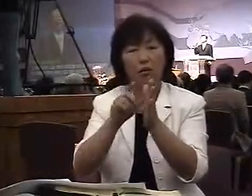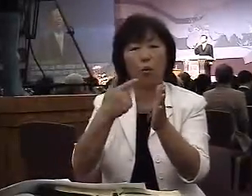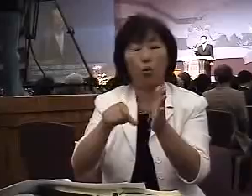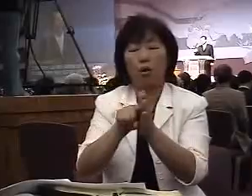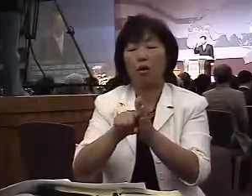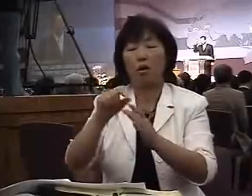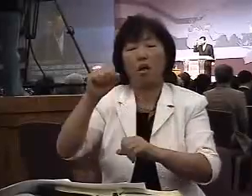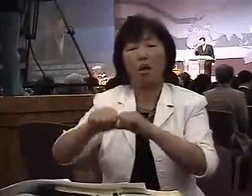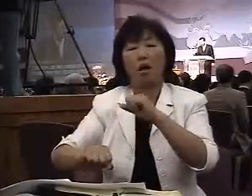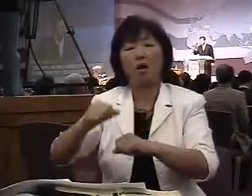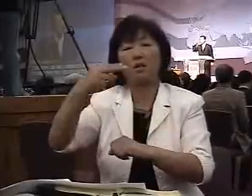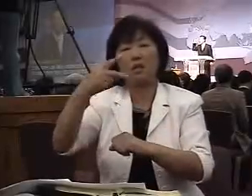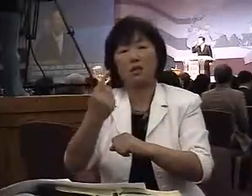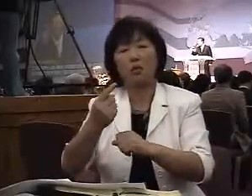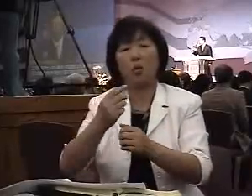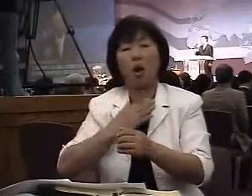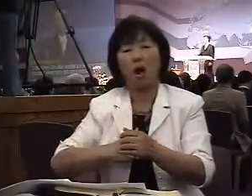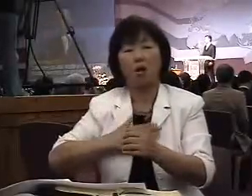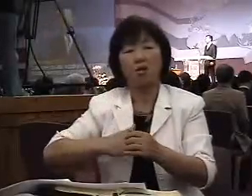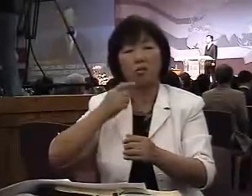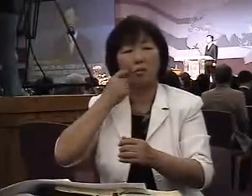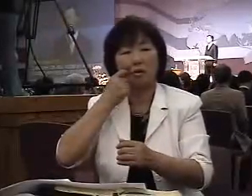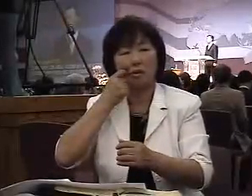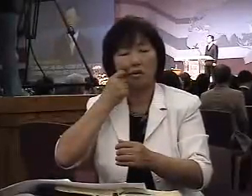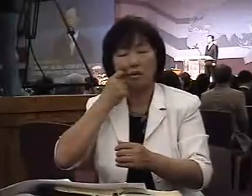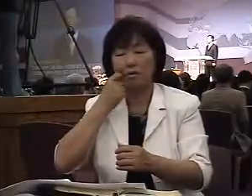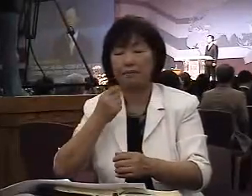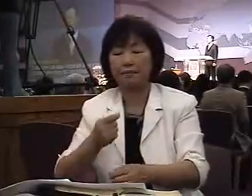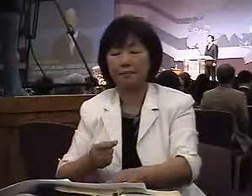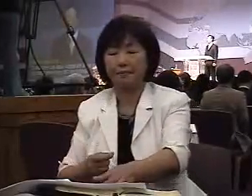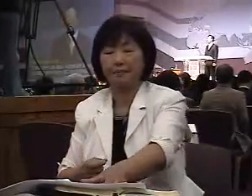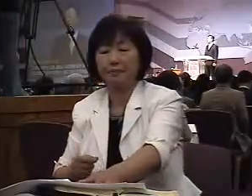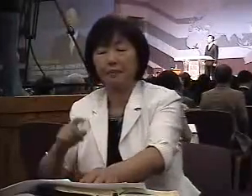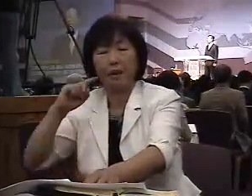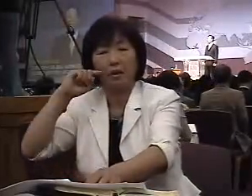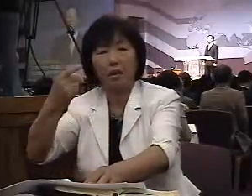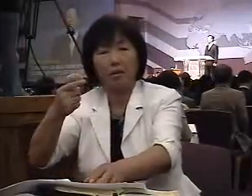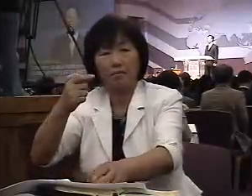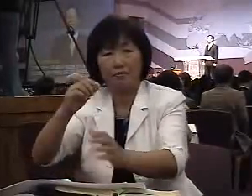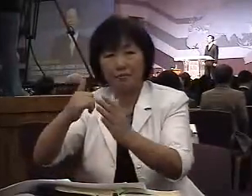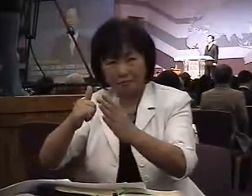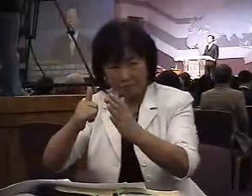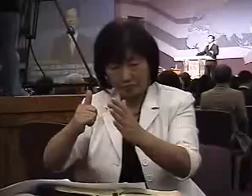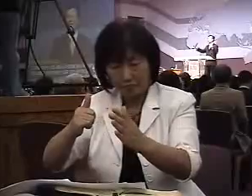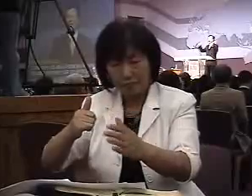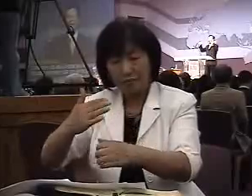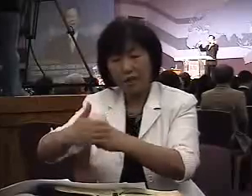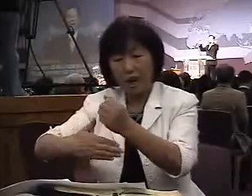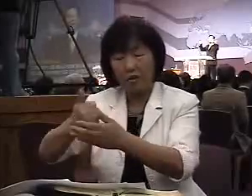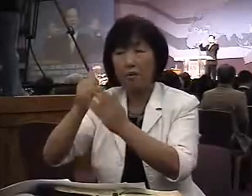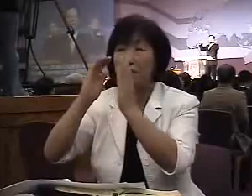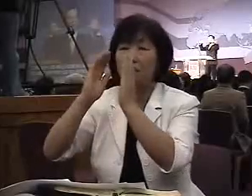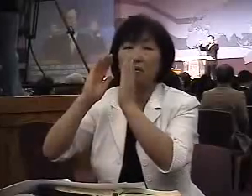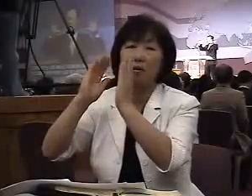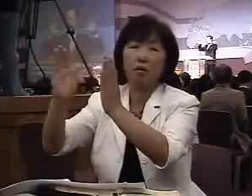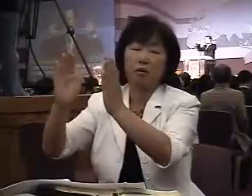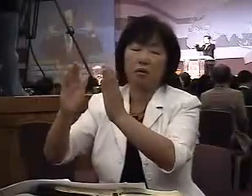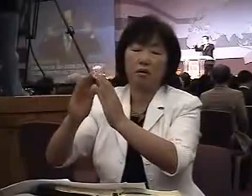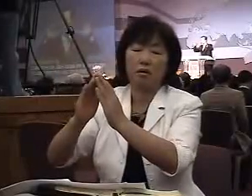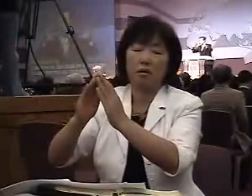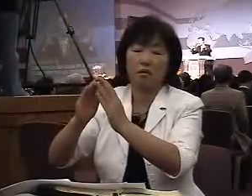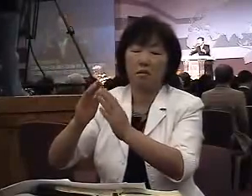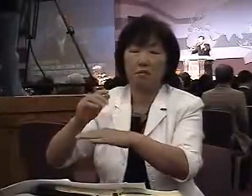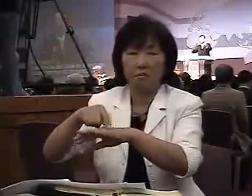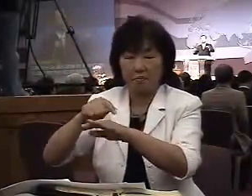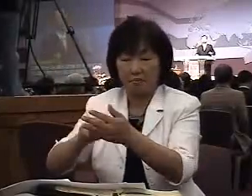위해 행하신 일도 알지 못하였도다. 다음 세대에게 하나님을 향한